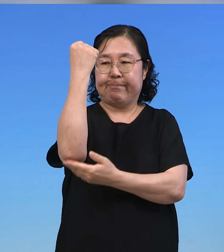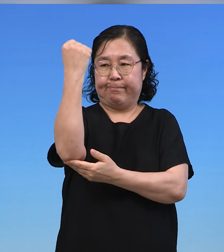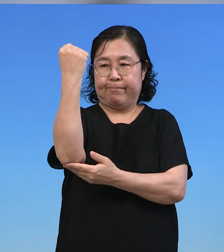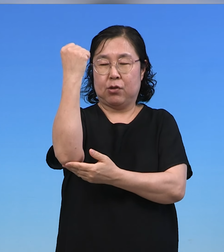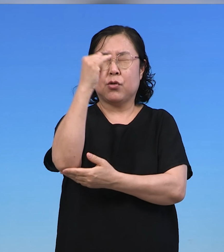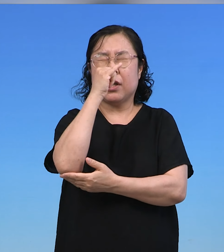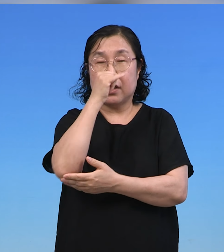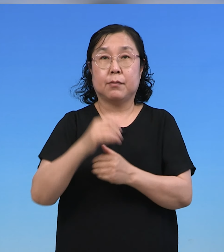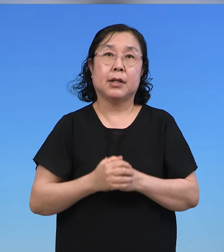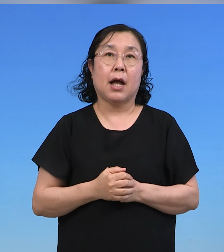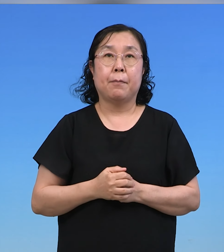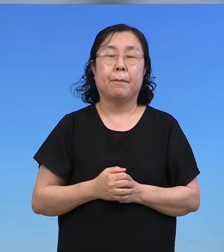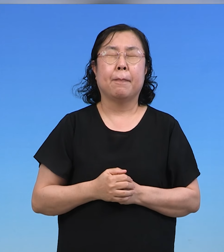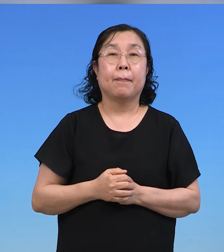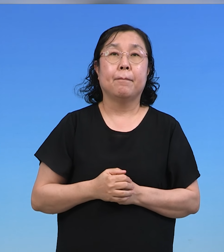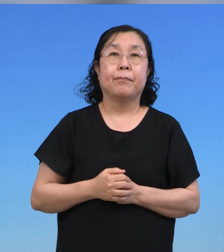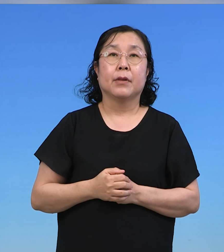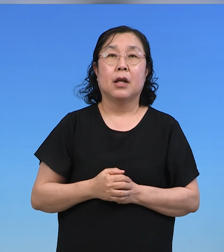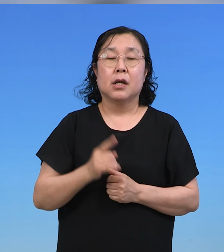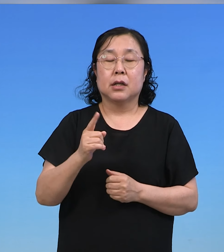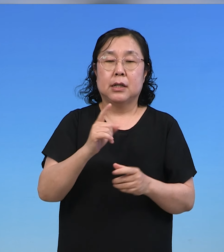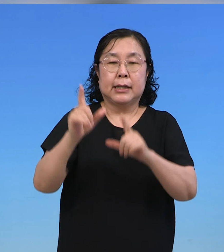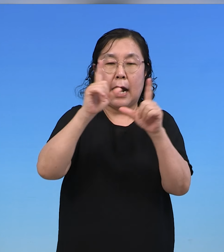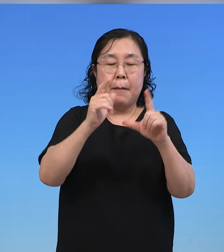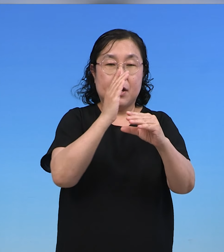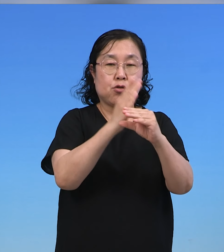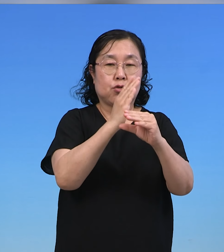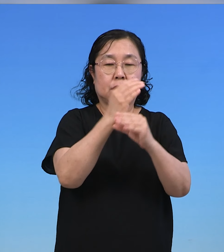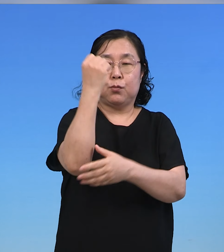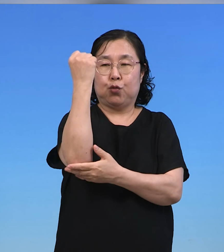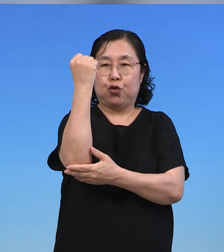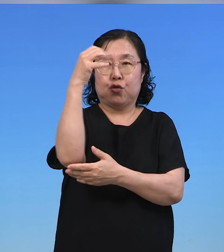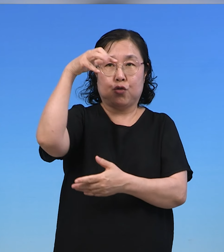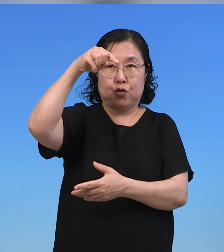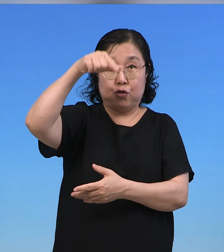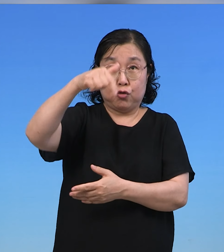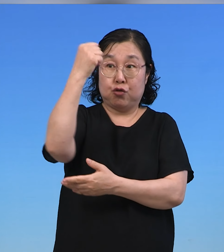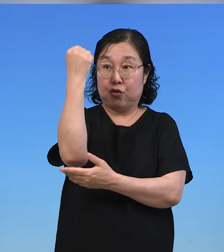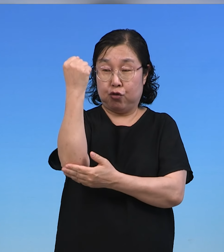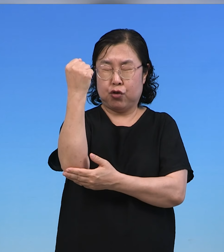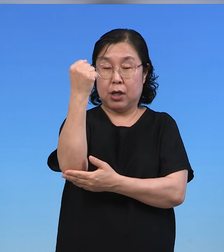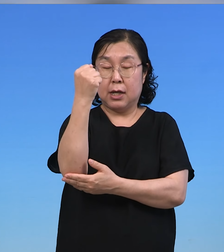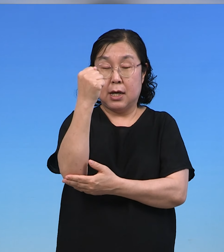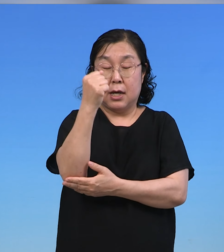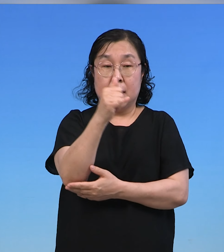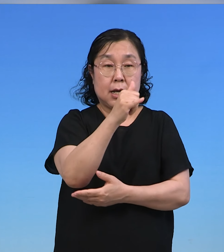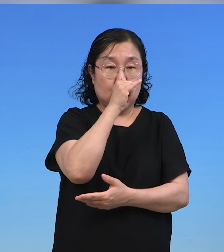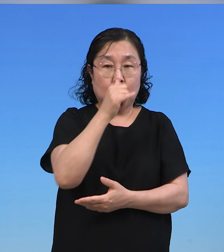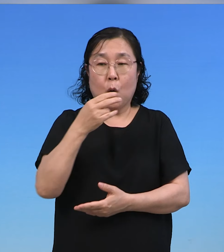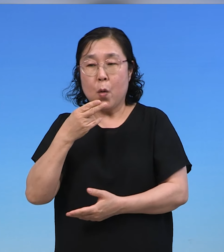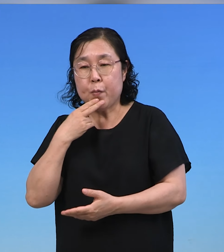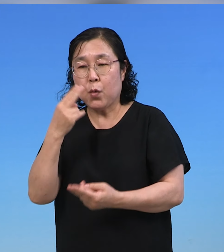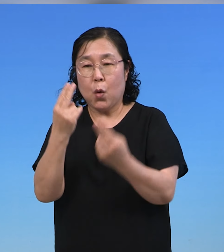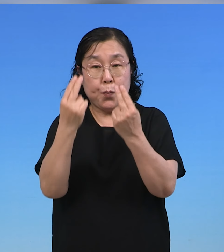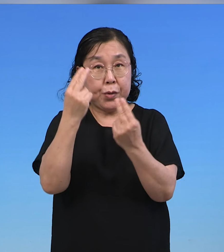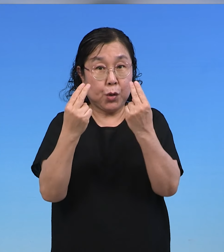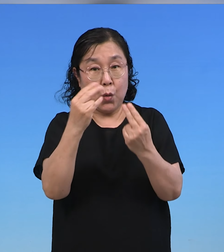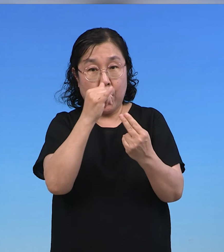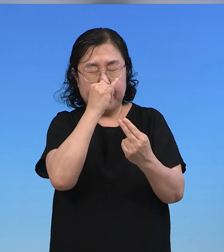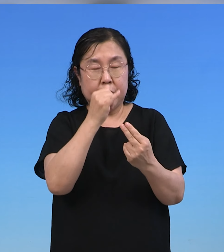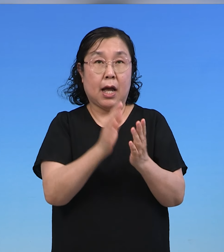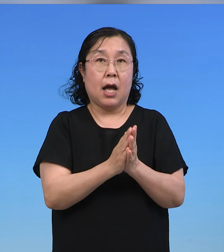있고 없고를 시편 1편에서 너무 잘 표현했잖아요. 중심축 없이 시대에 흔들리는 사람은 바람에